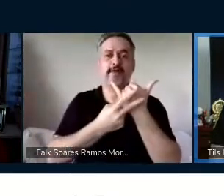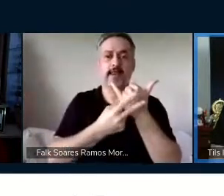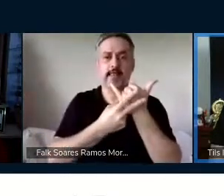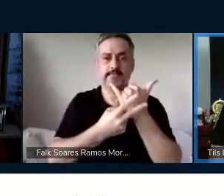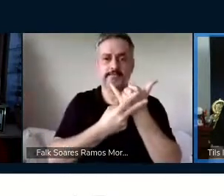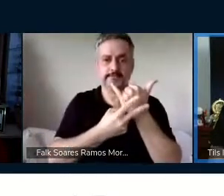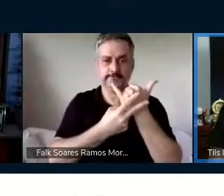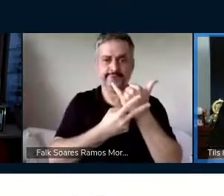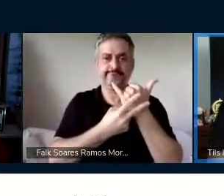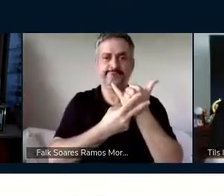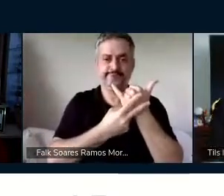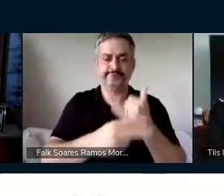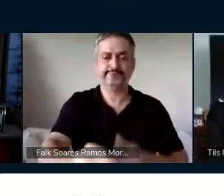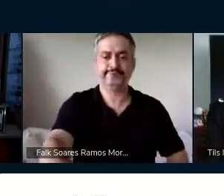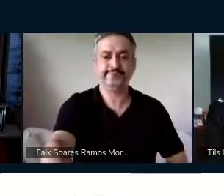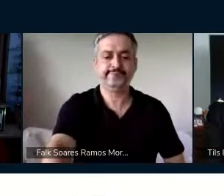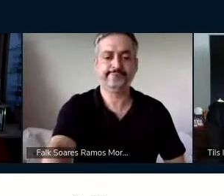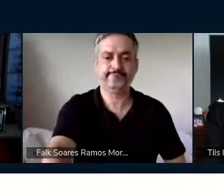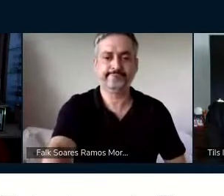valência verbal.